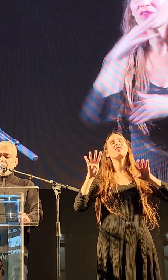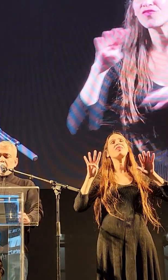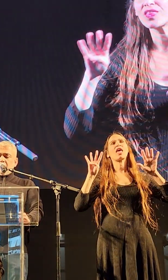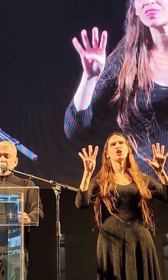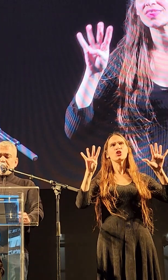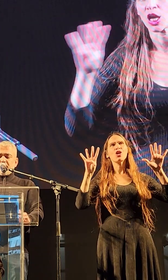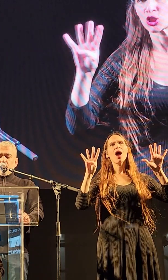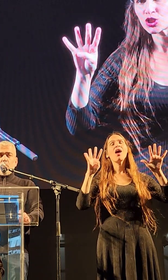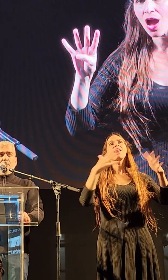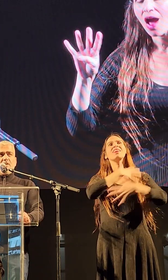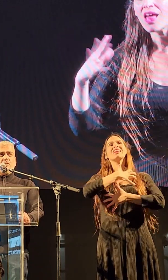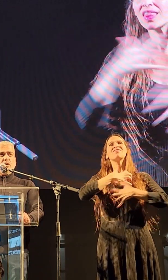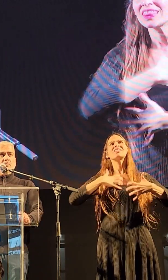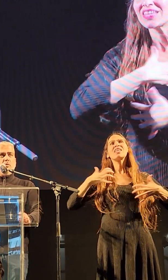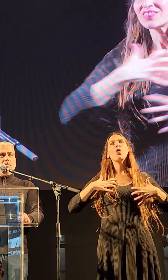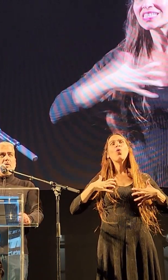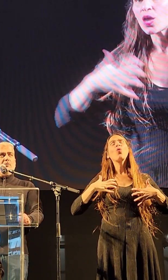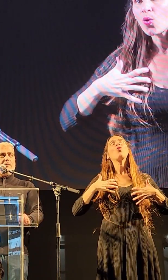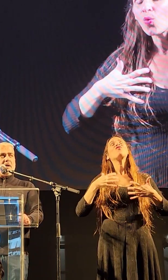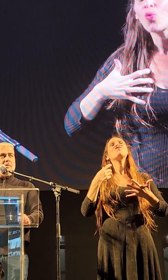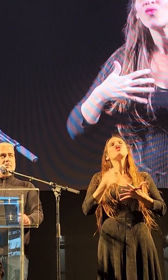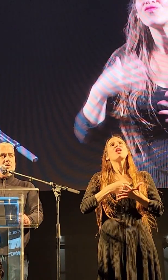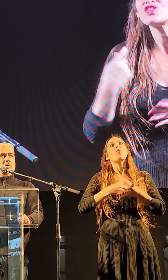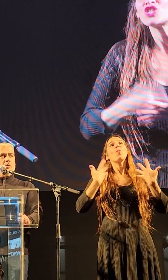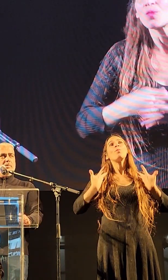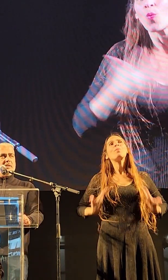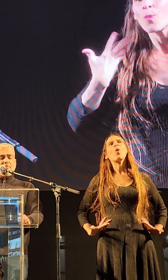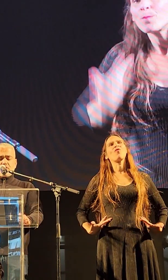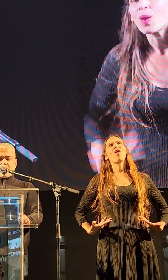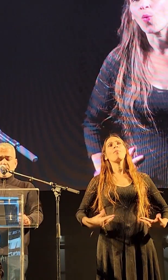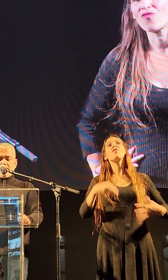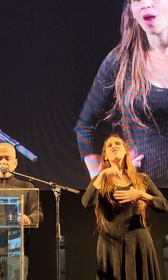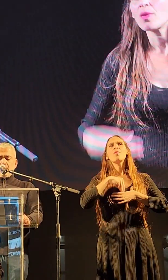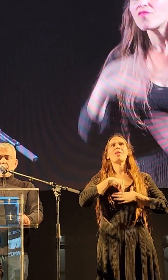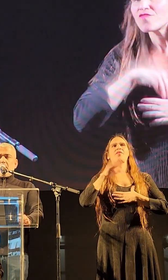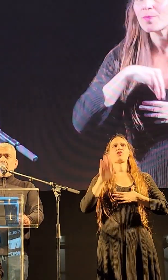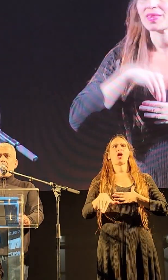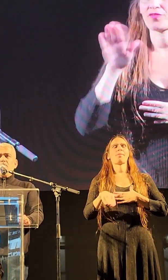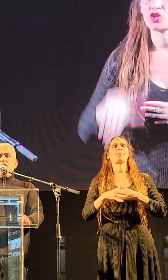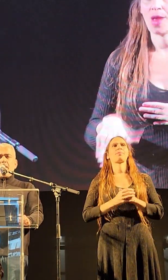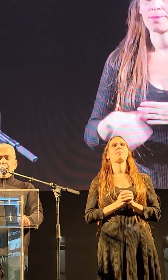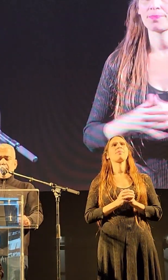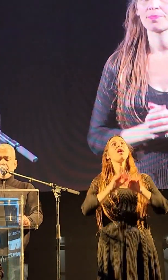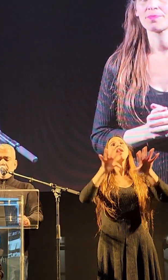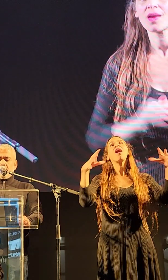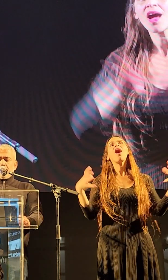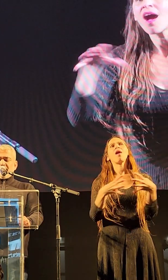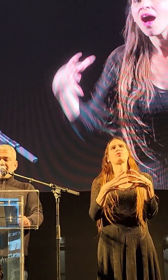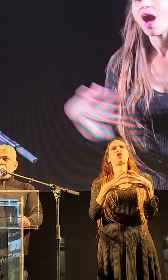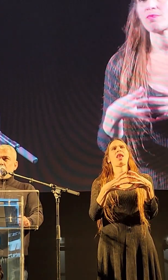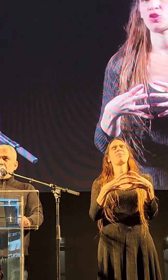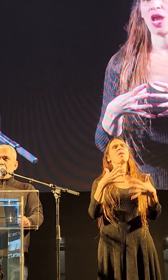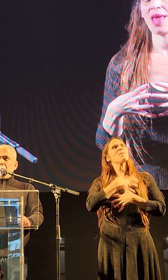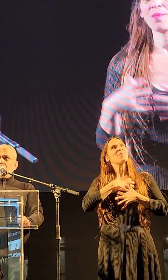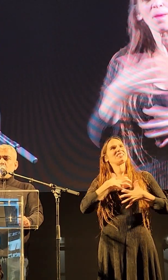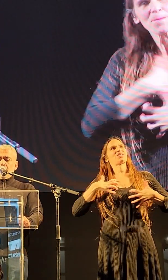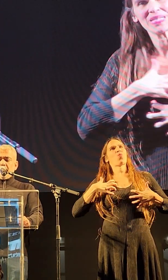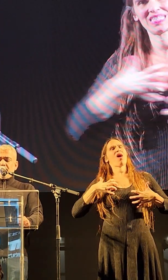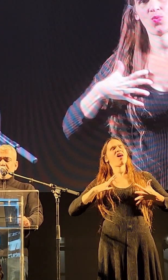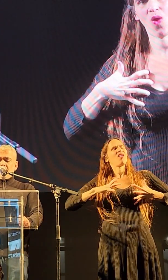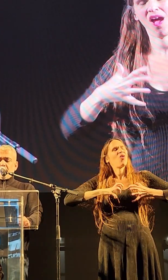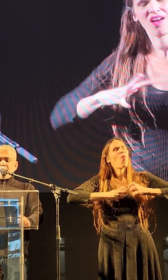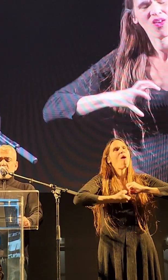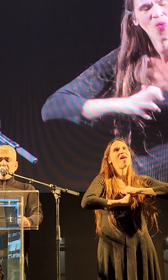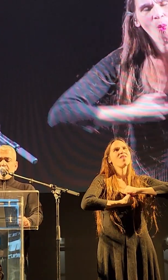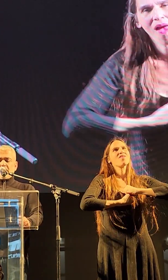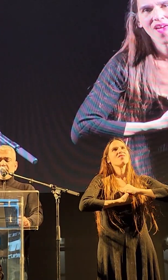11,549 נפצעו ושילמו בגופם ובנפשם. עם שלם, פצוע,